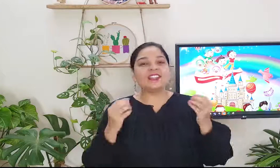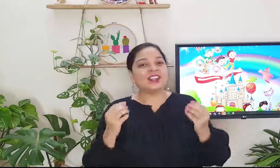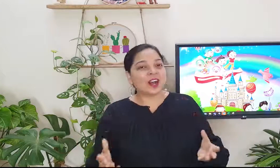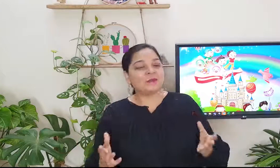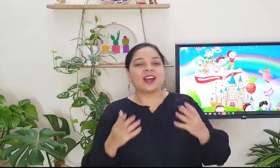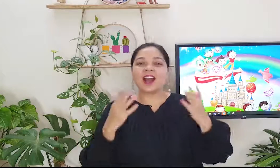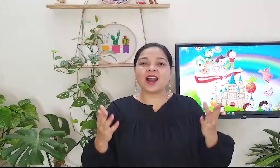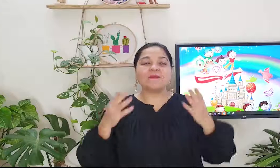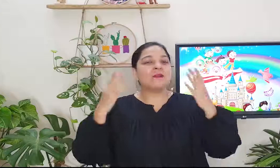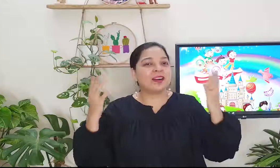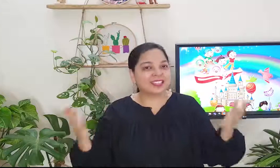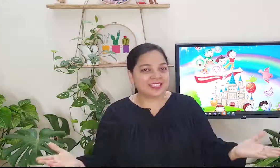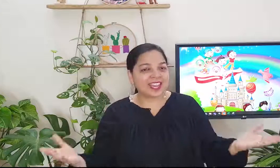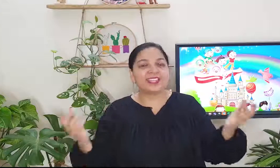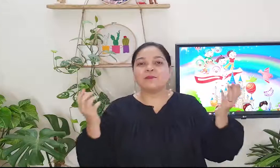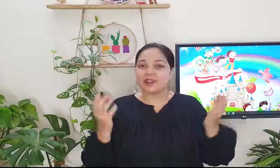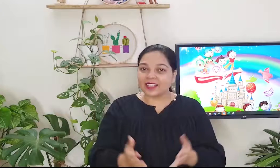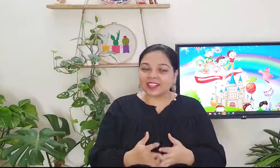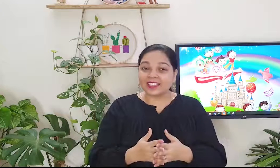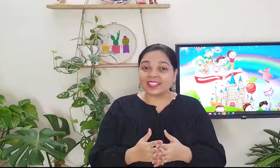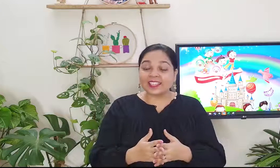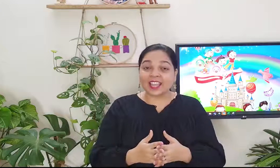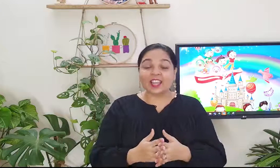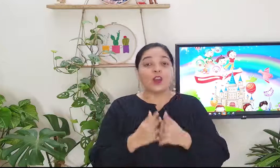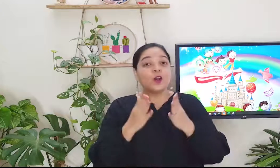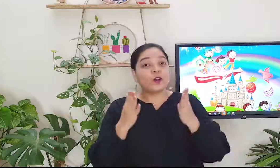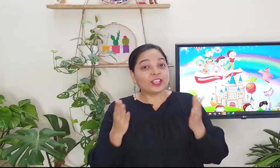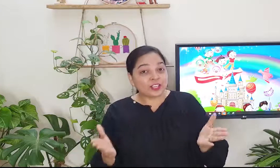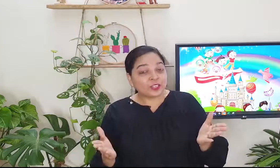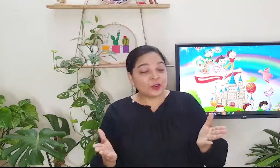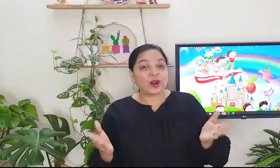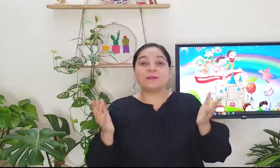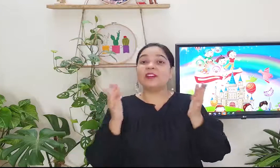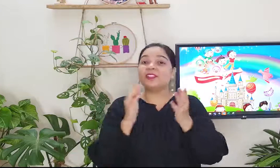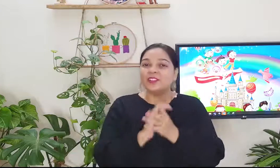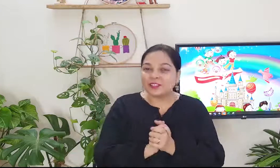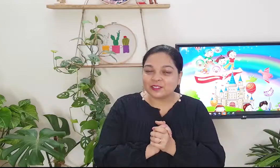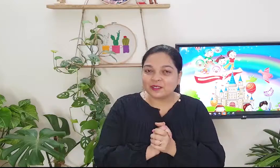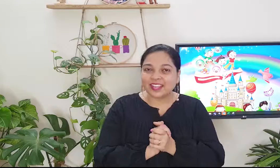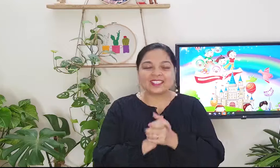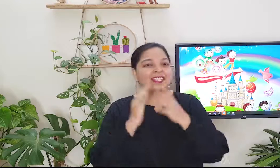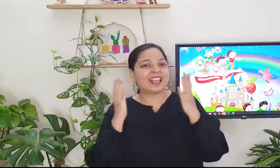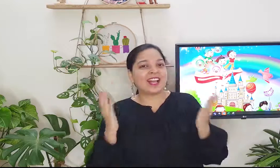যেখানে তোমরা আমাদের সাথে প্রার্থনা করতে পারো আর যিশুকে বন্ধু হিসাবে স্বীকার করতে